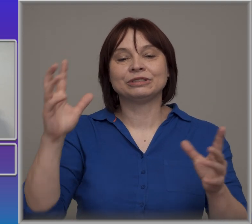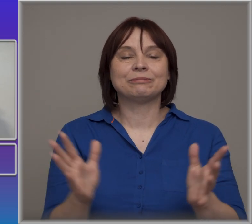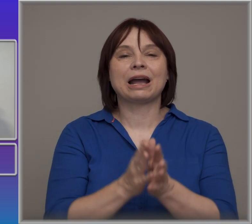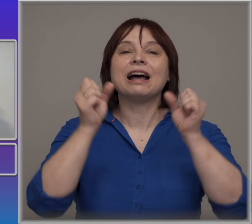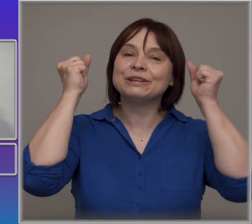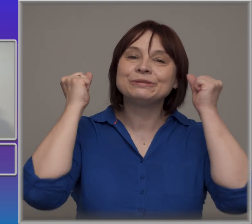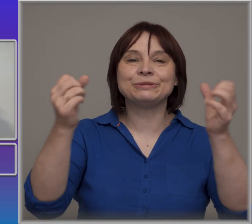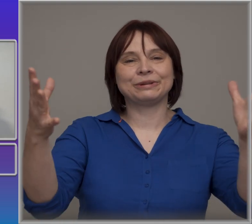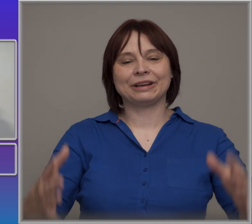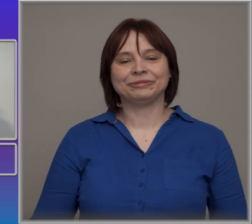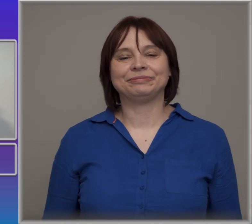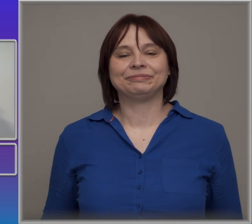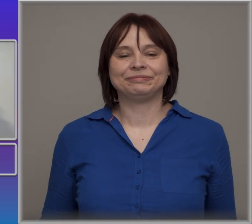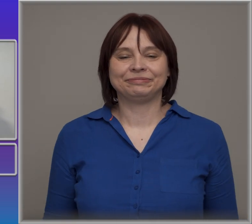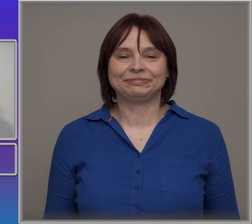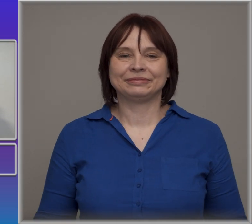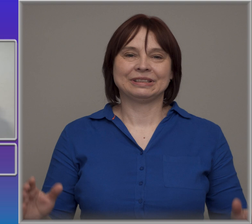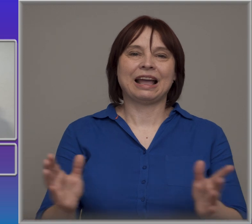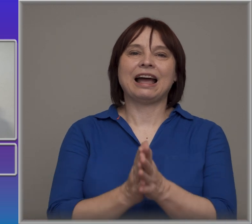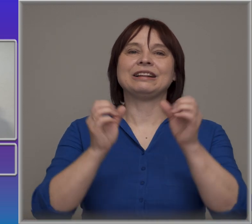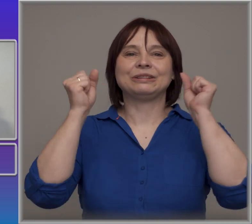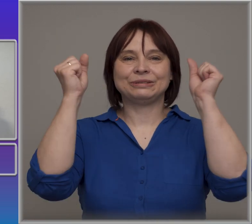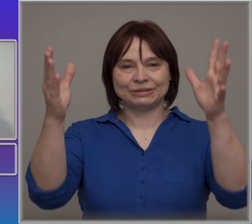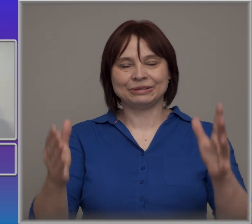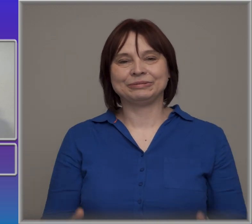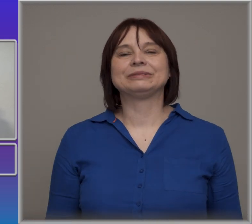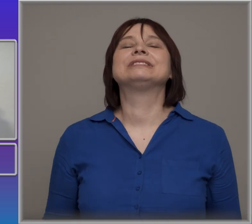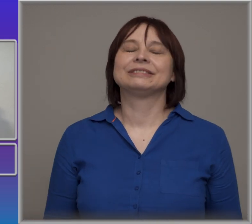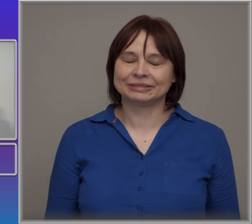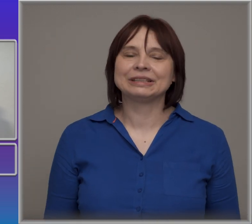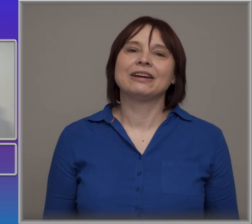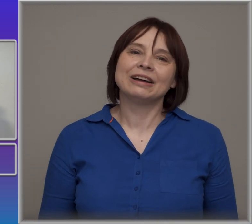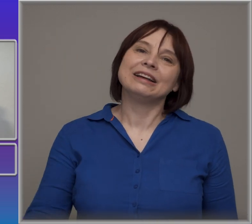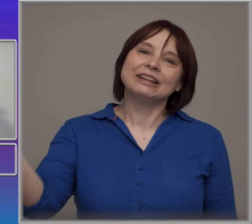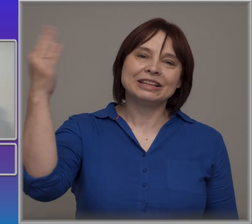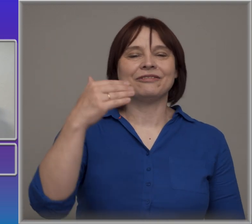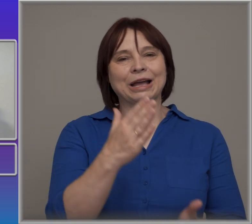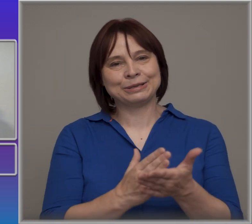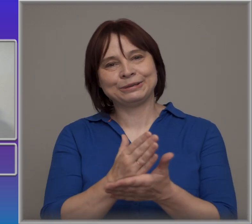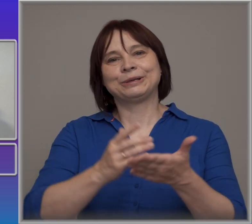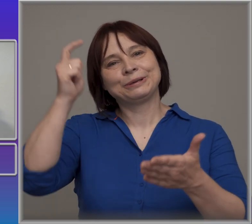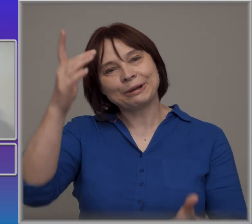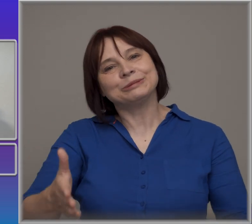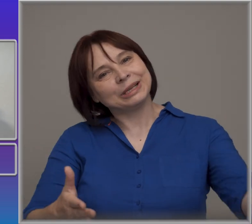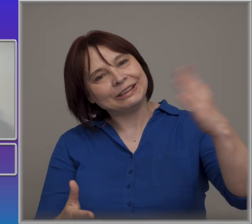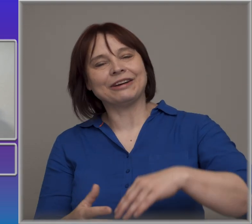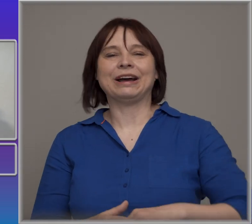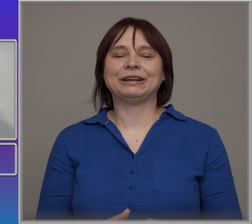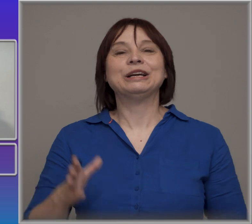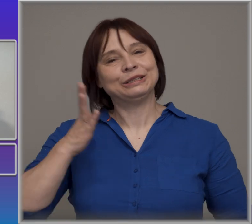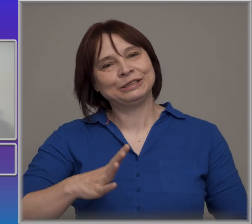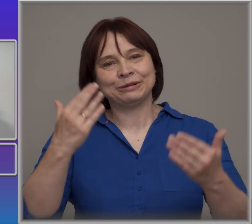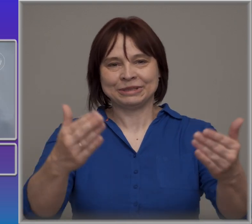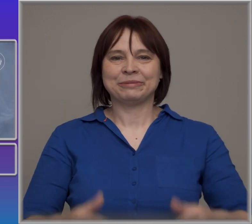Аллилуйя! Аллилуйя вам! Аминь, драгоценные, давайте будем служить Господу все на богослужение. Аминь. Мы ждем вас.